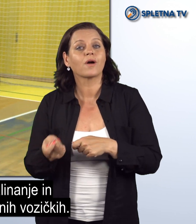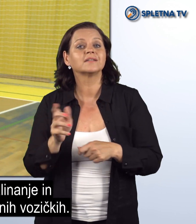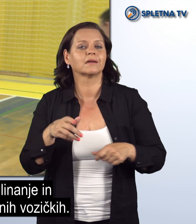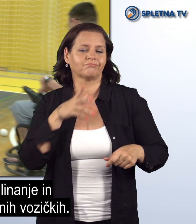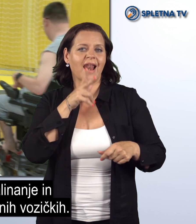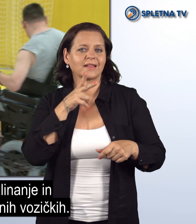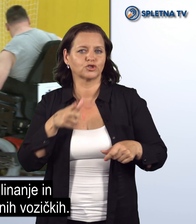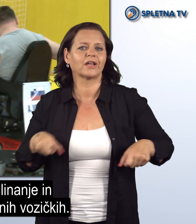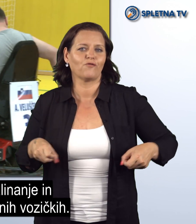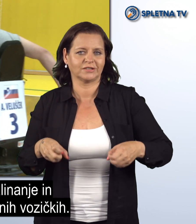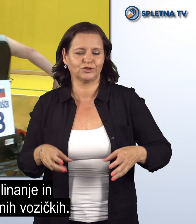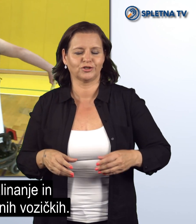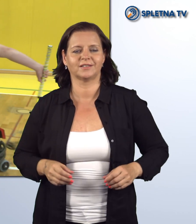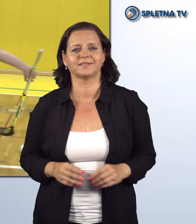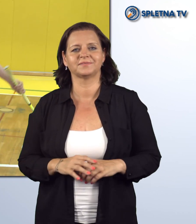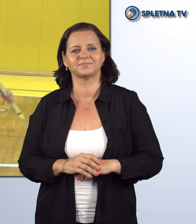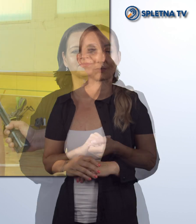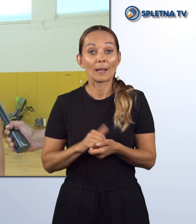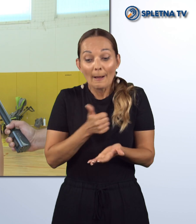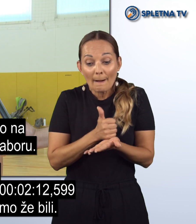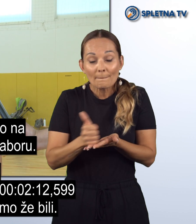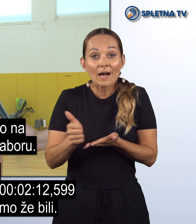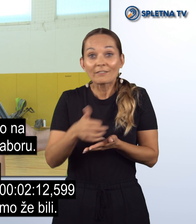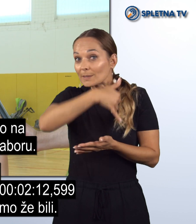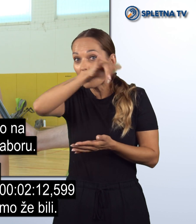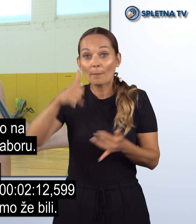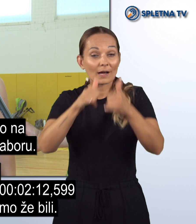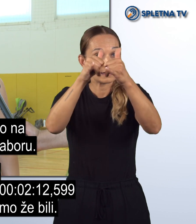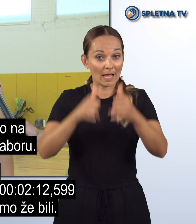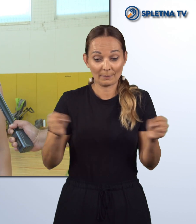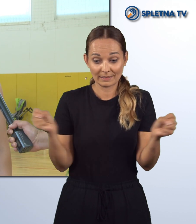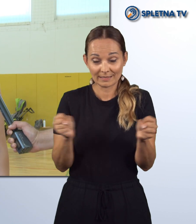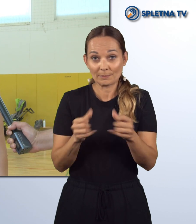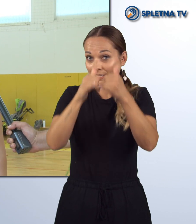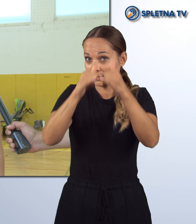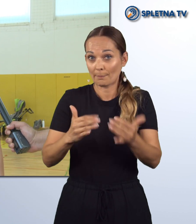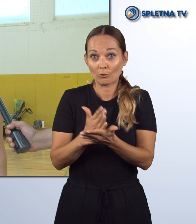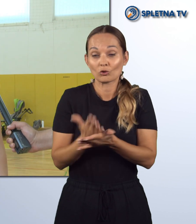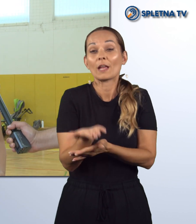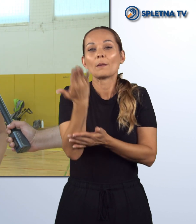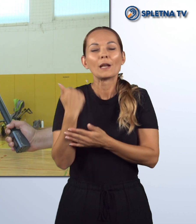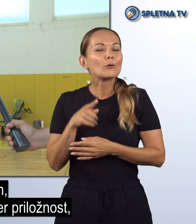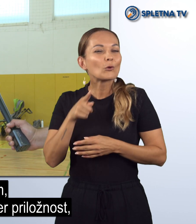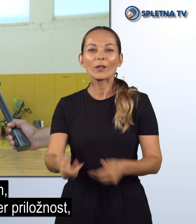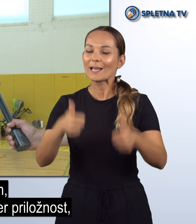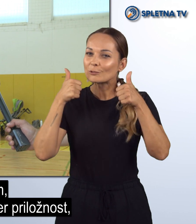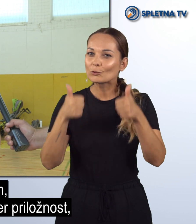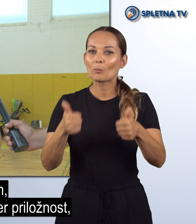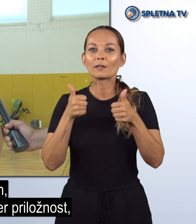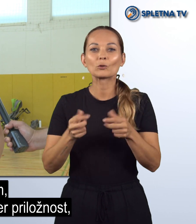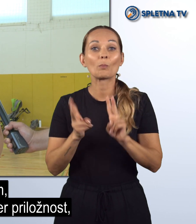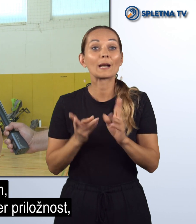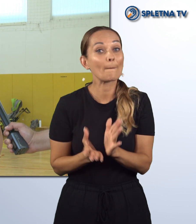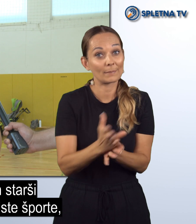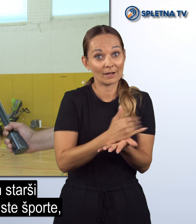na električnih vozičkih. Prvič smo na poletnem taboru, na zimskem smo že bili. Mislim, da je to ena